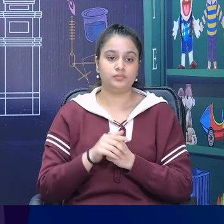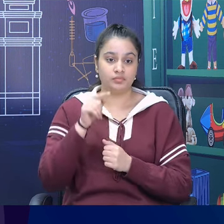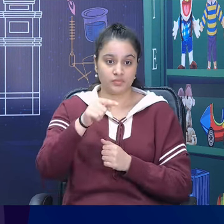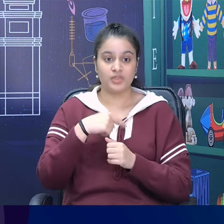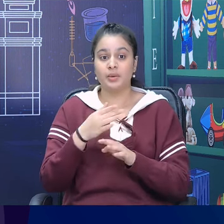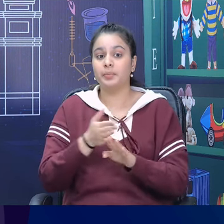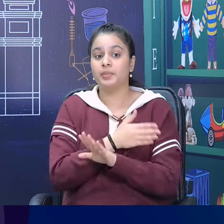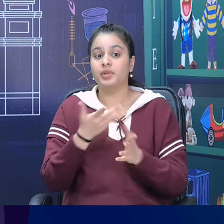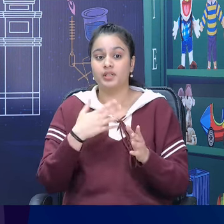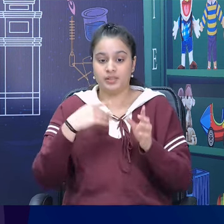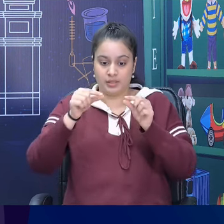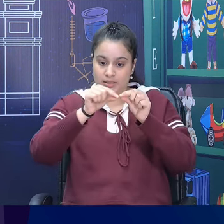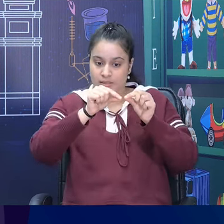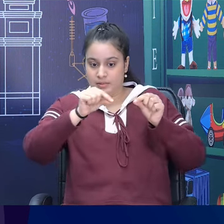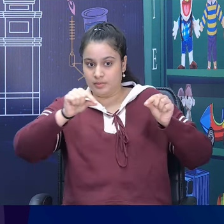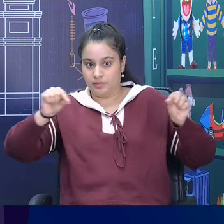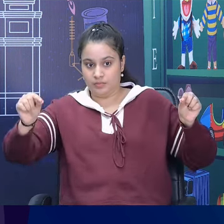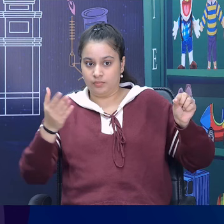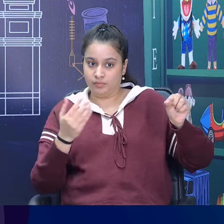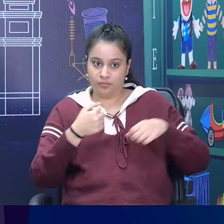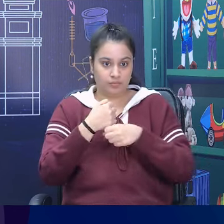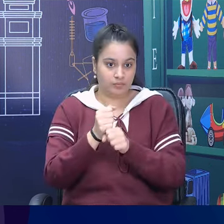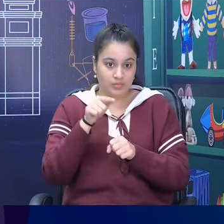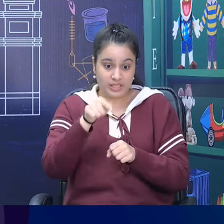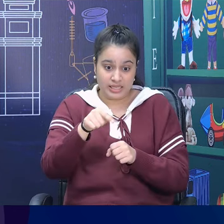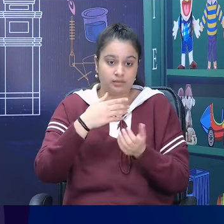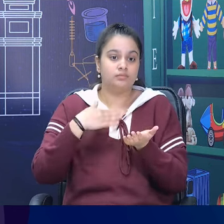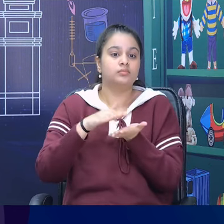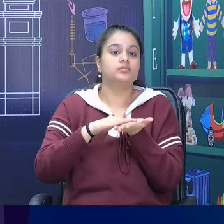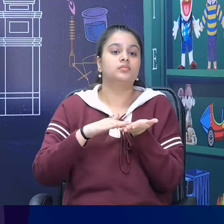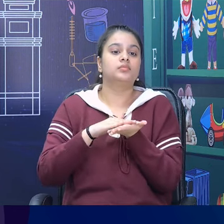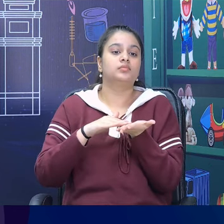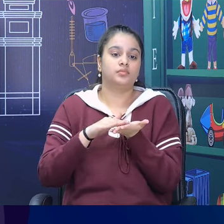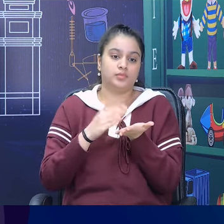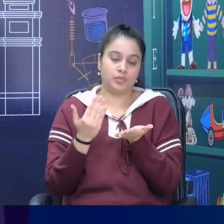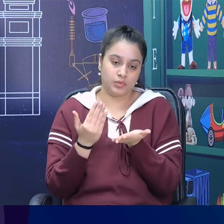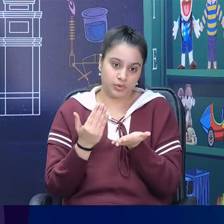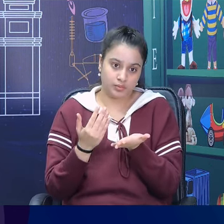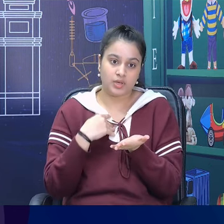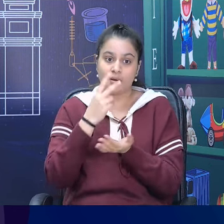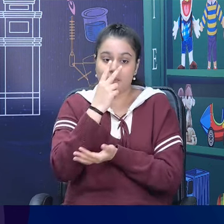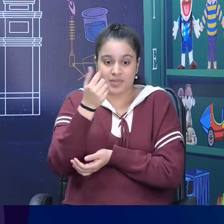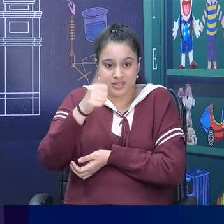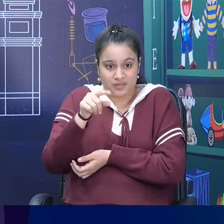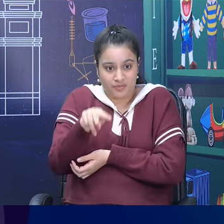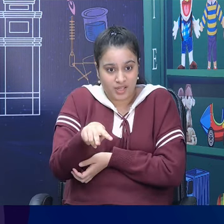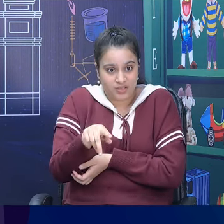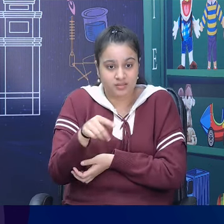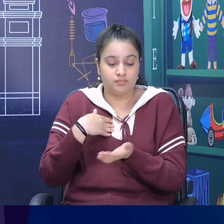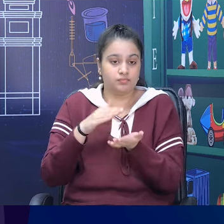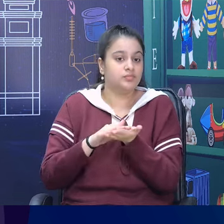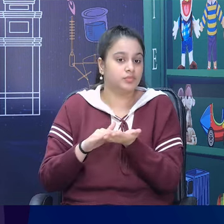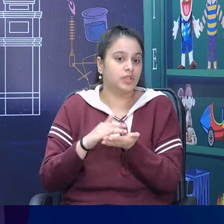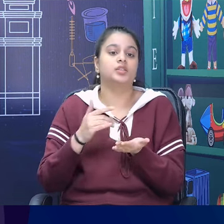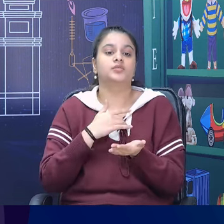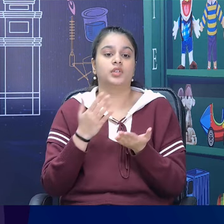है नंबर लाइन लेंगे इसके लिए जो टीएलएम प्रिपेयर करा गया वो टैक्टाइल टीएलएम प्रिपेयर करा है ताकि इसकी हेल्प से हम बच्चों को बता पाएं कि किस प्रकार से